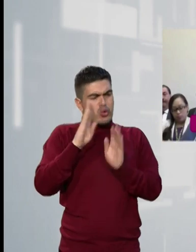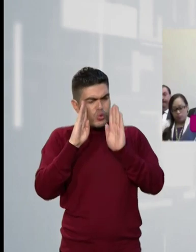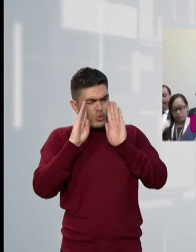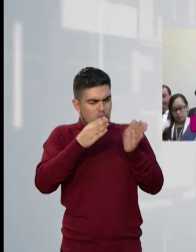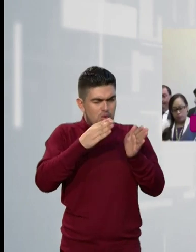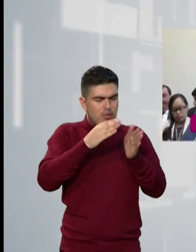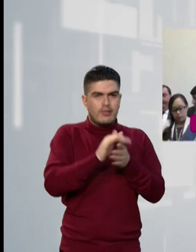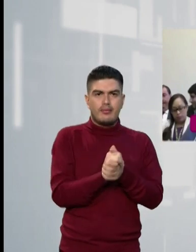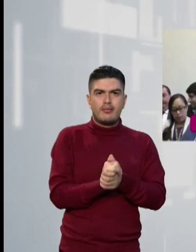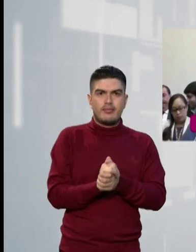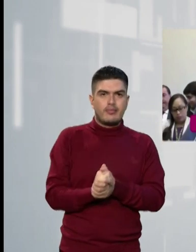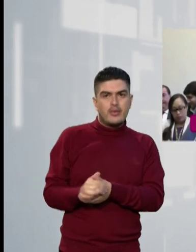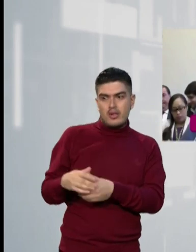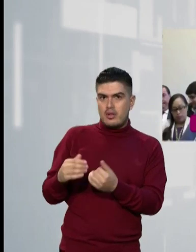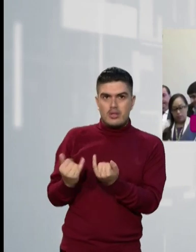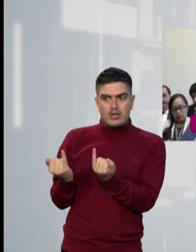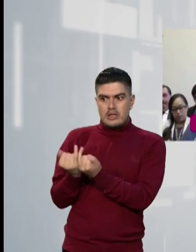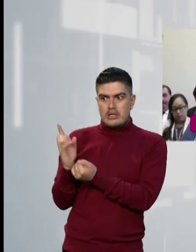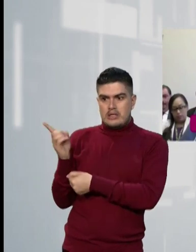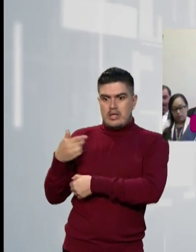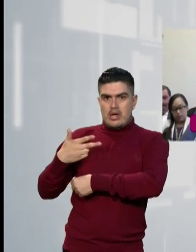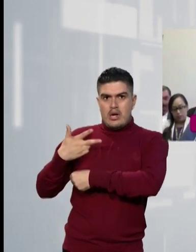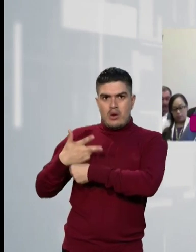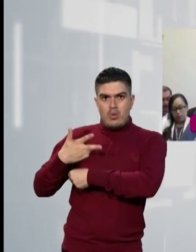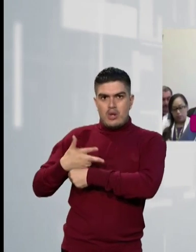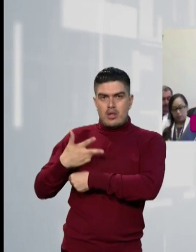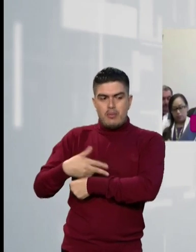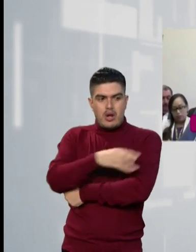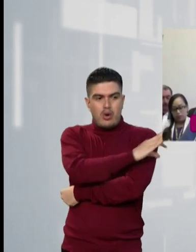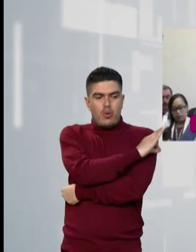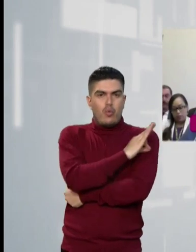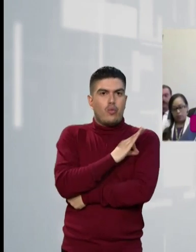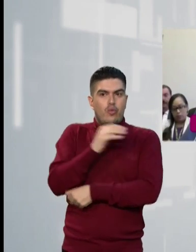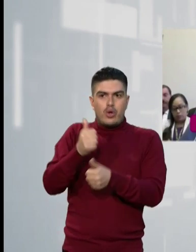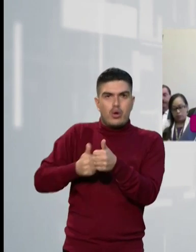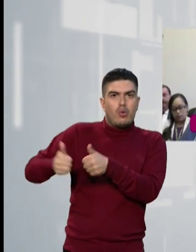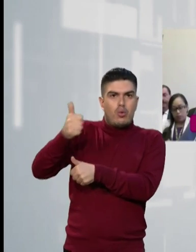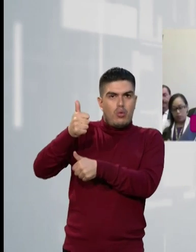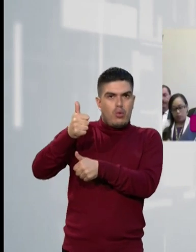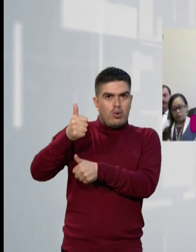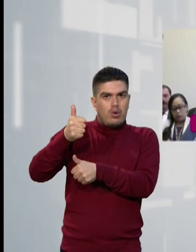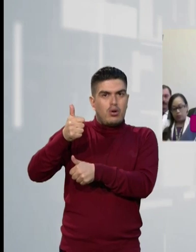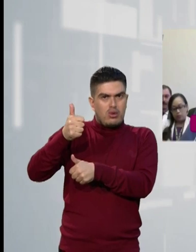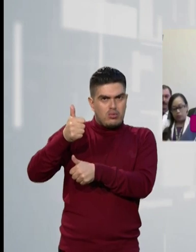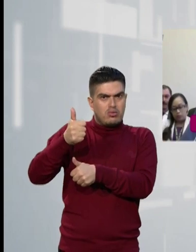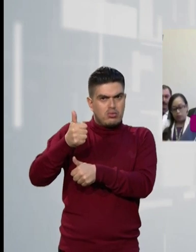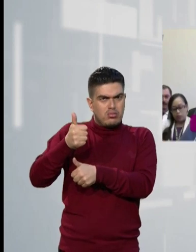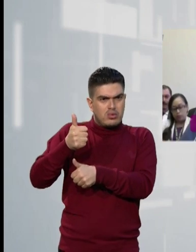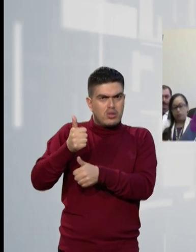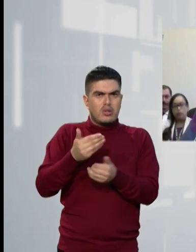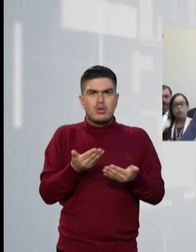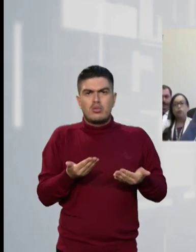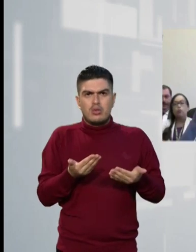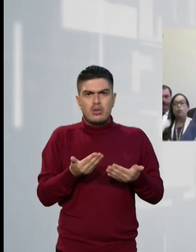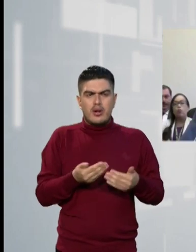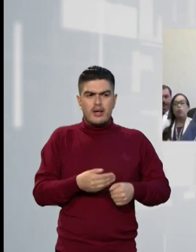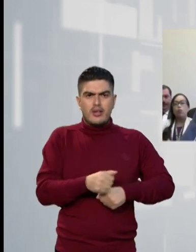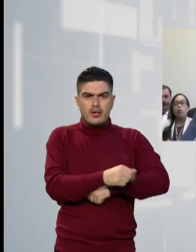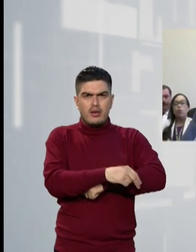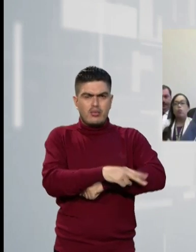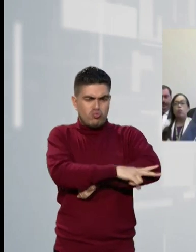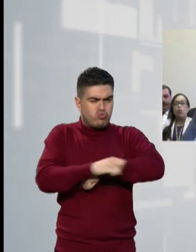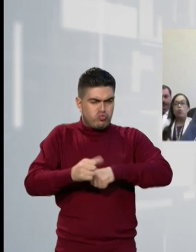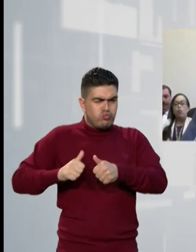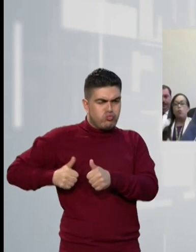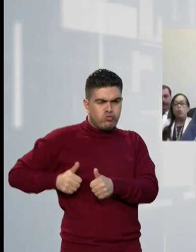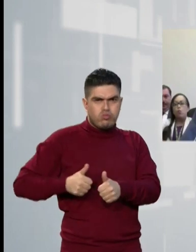vemos un país como Guatemala donde tuvimos un fiscal general que perseguía individuos que intentaban pelear la corrupción entonces